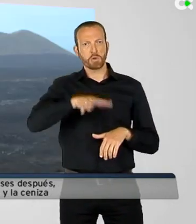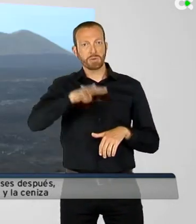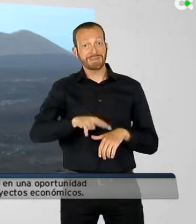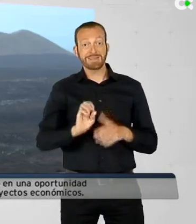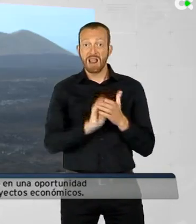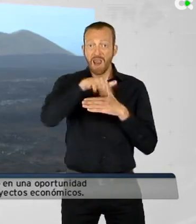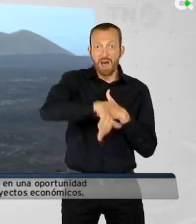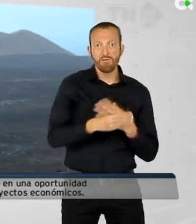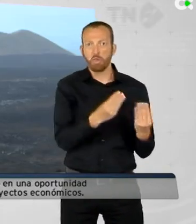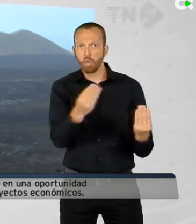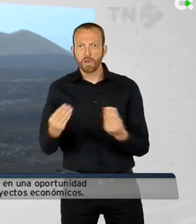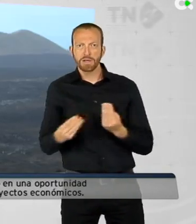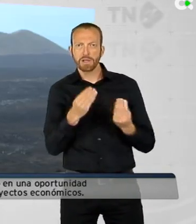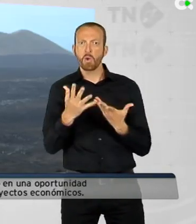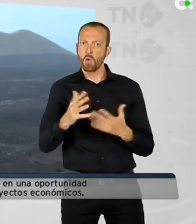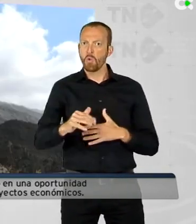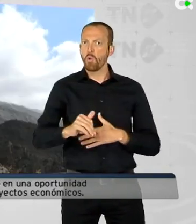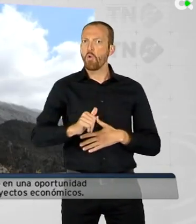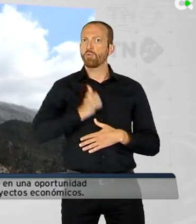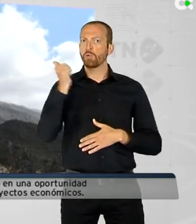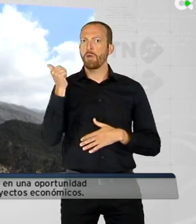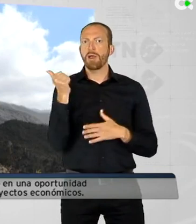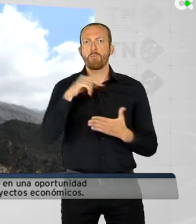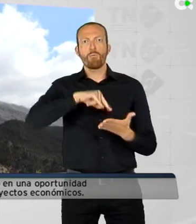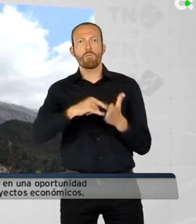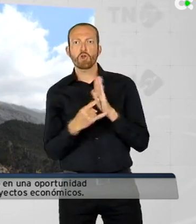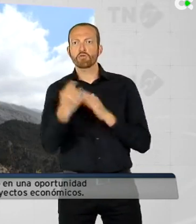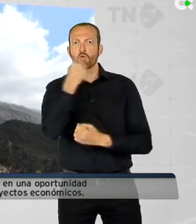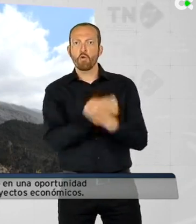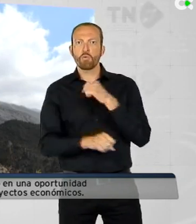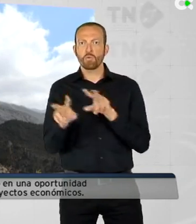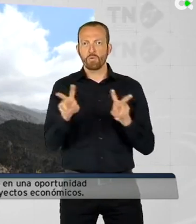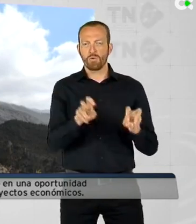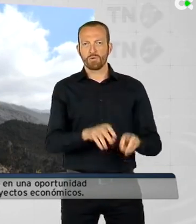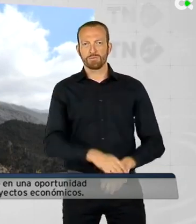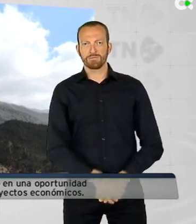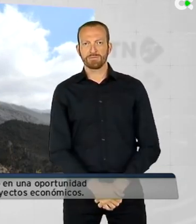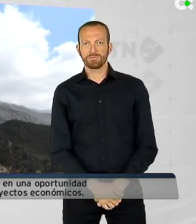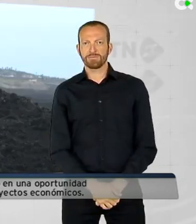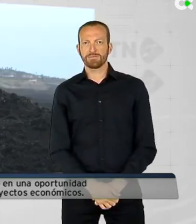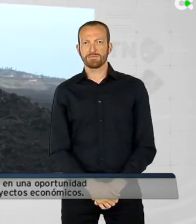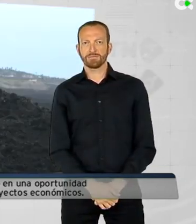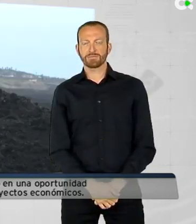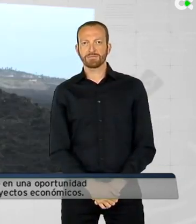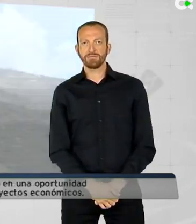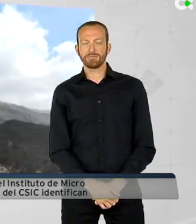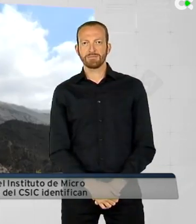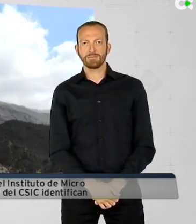y la ceniza se han convertido en una oportunidad para nuevos proyectos económicos.